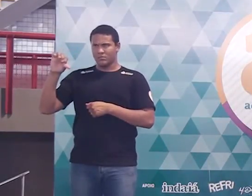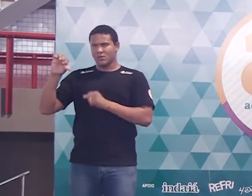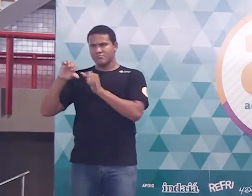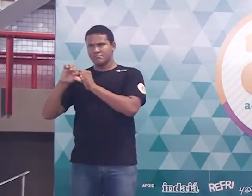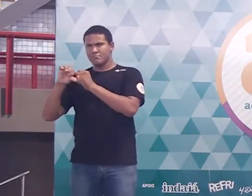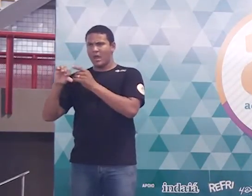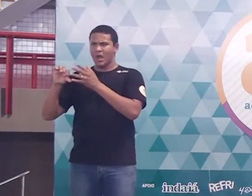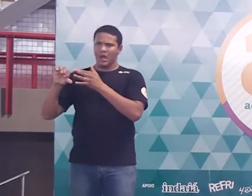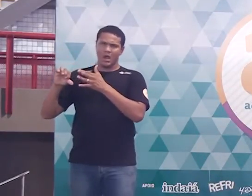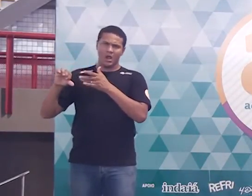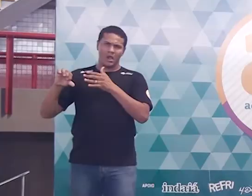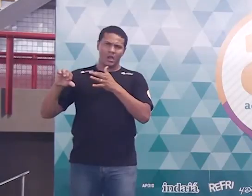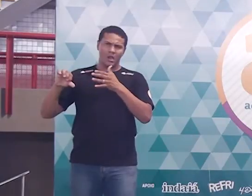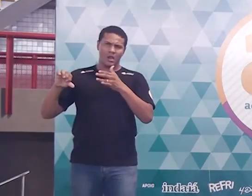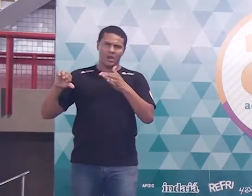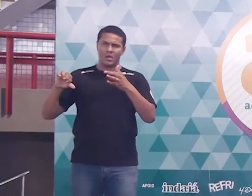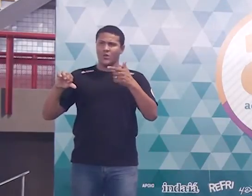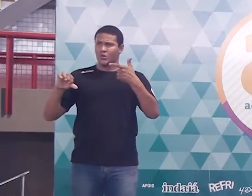o ano de